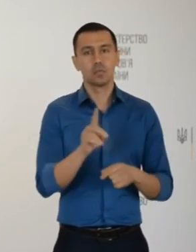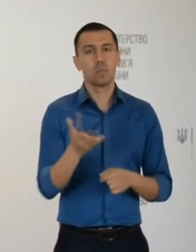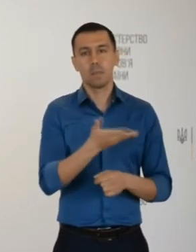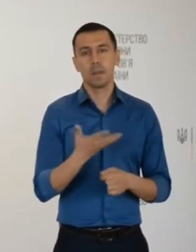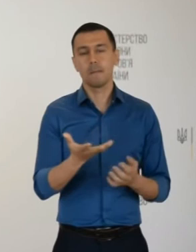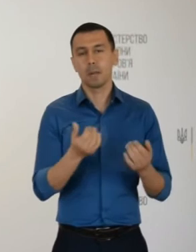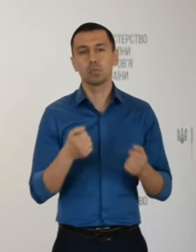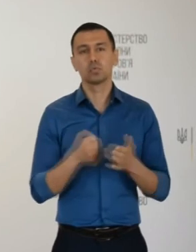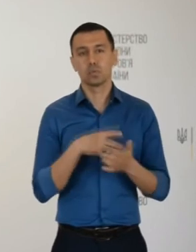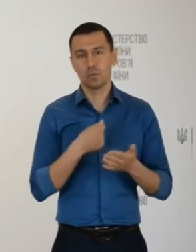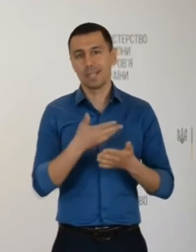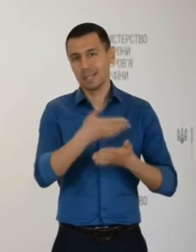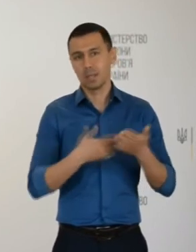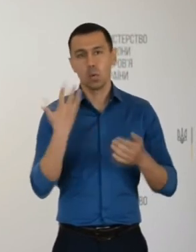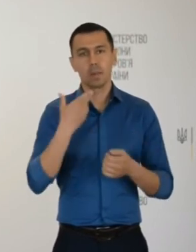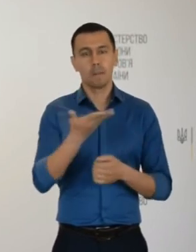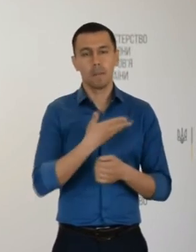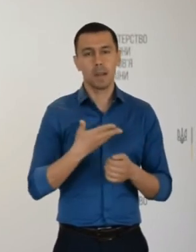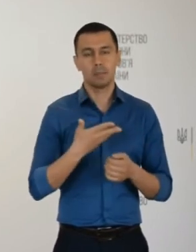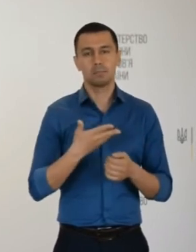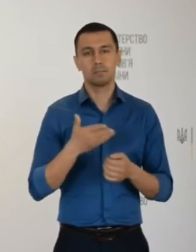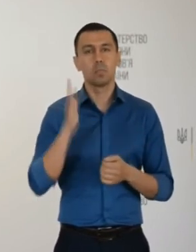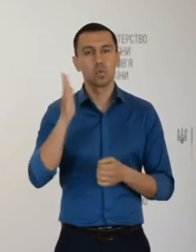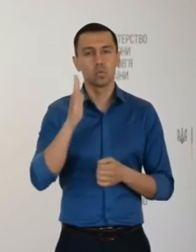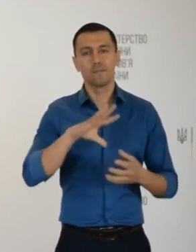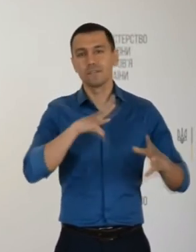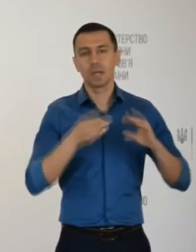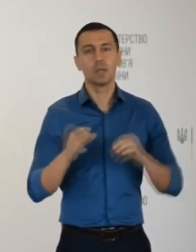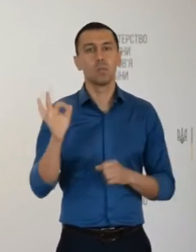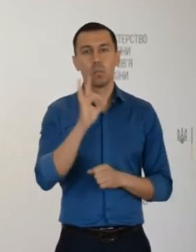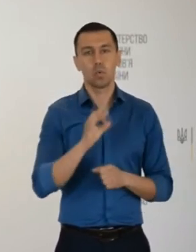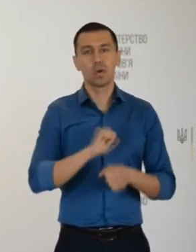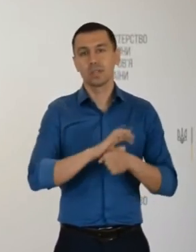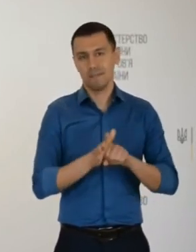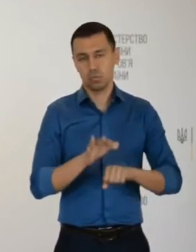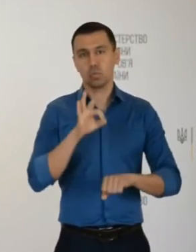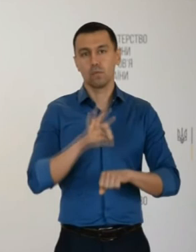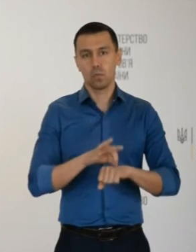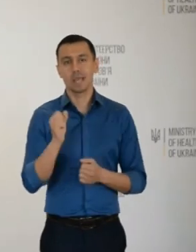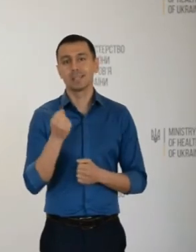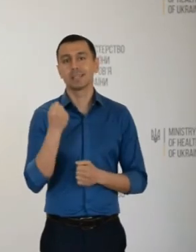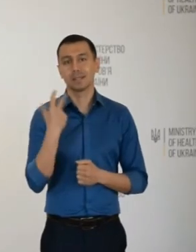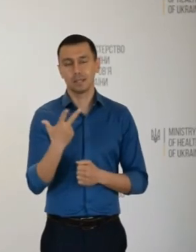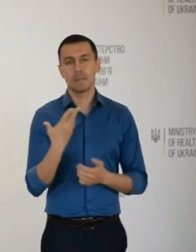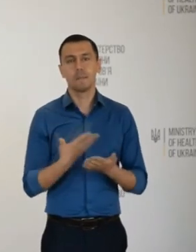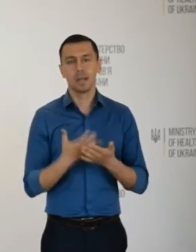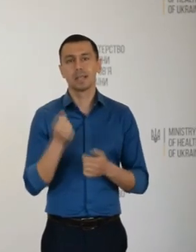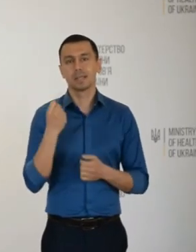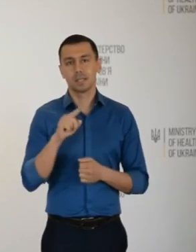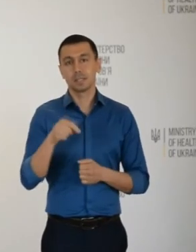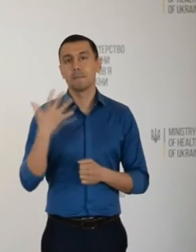беремо до своєї статистики, коли ми прогнозуємо взагалі щодо коронавірусної хвороби. То ми отримали майже на